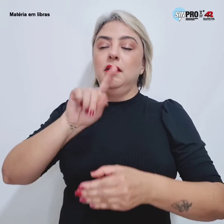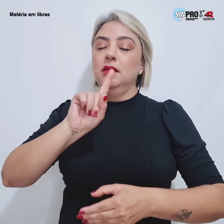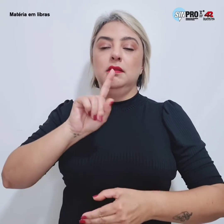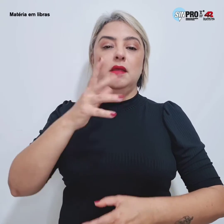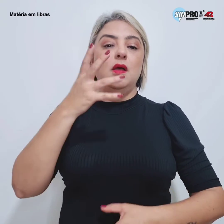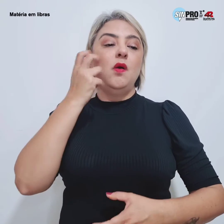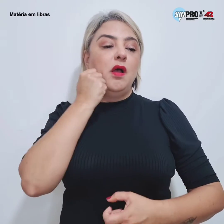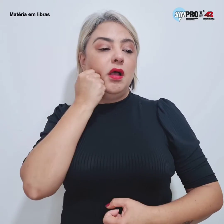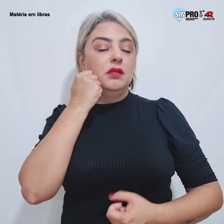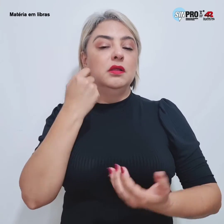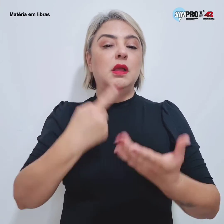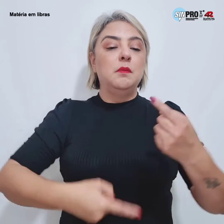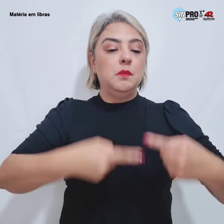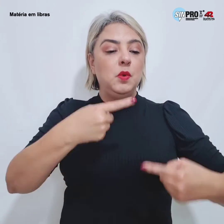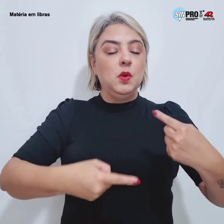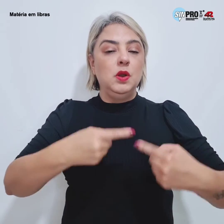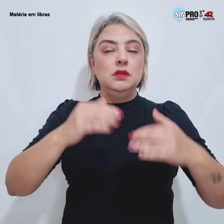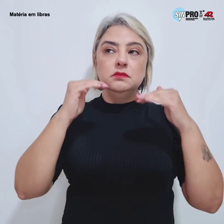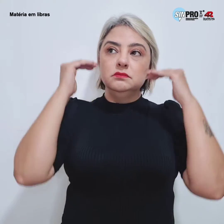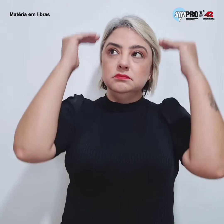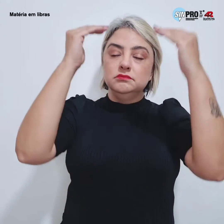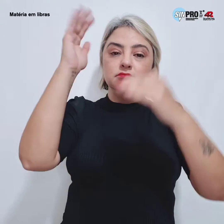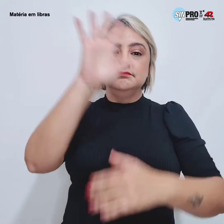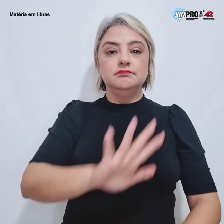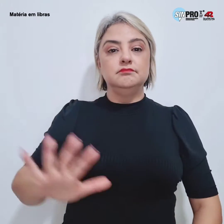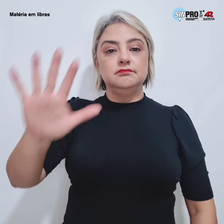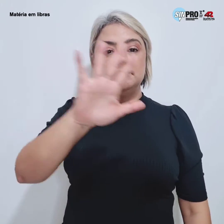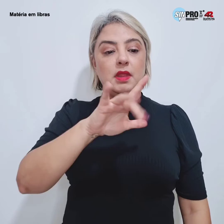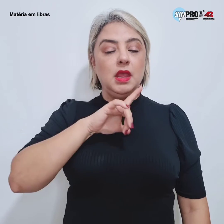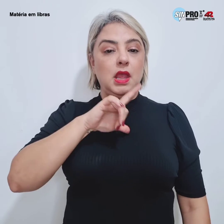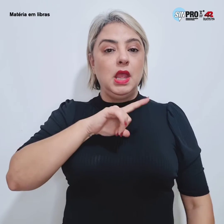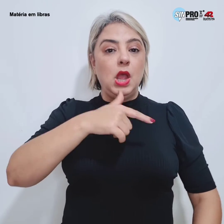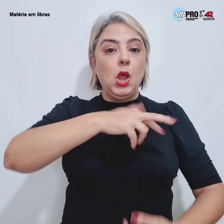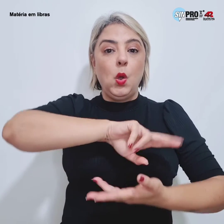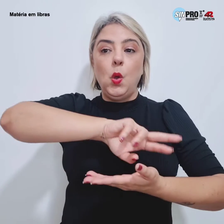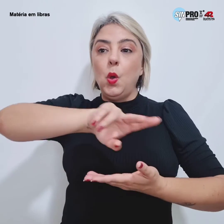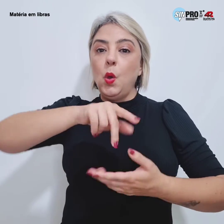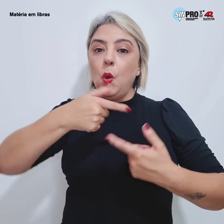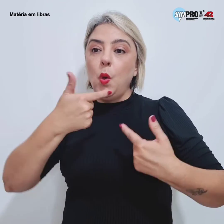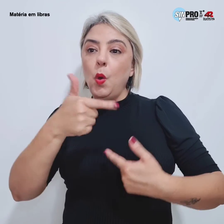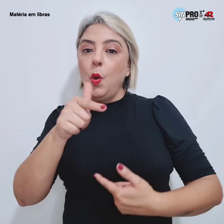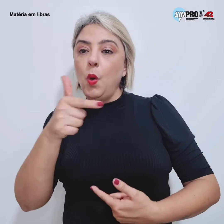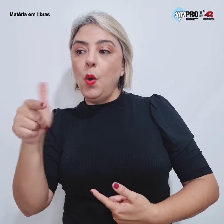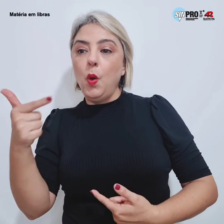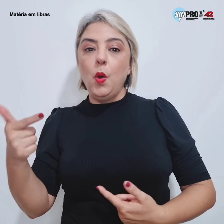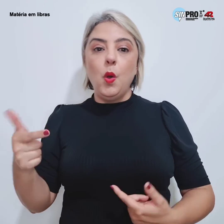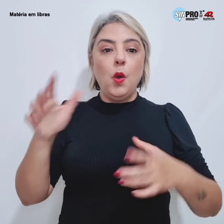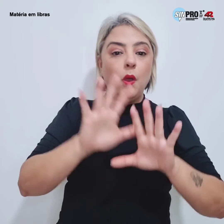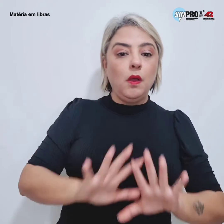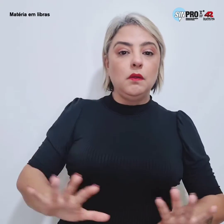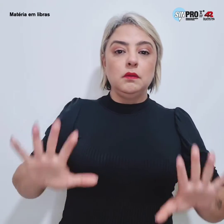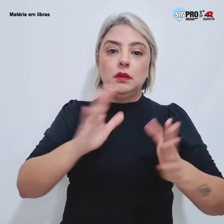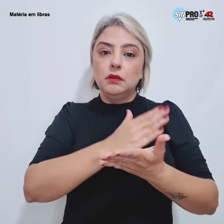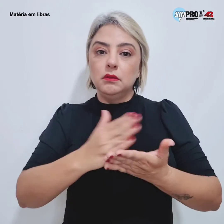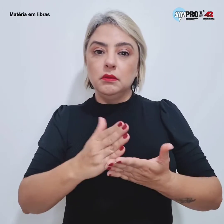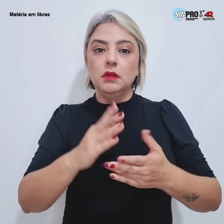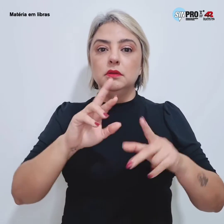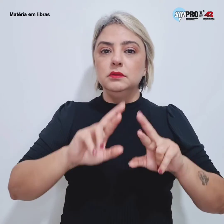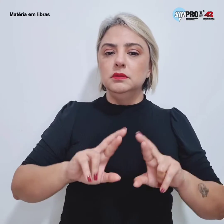de soberania nacional. Dentre outras iniciativas para que o cenário fosse diferente, bastava o